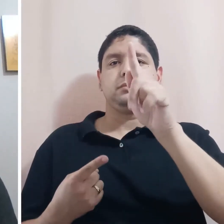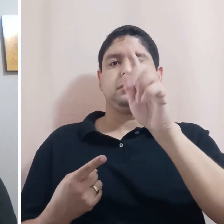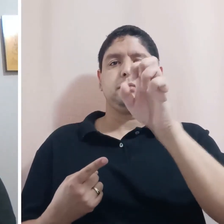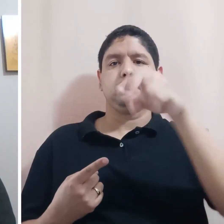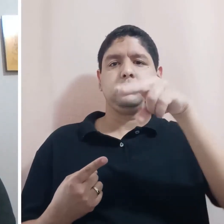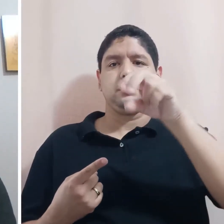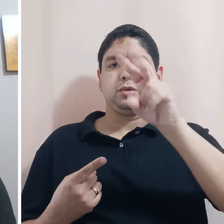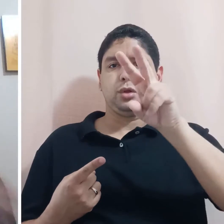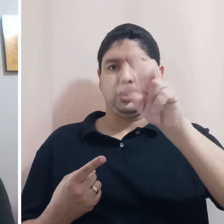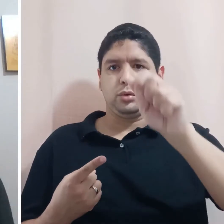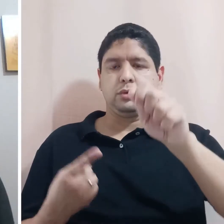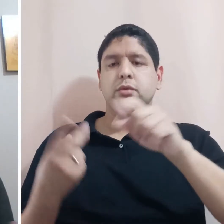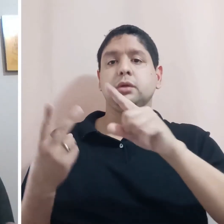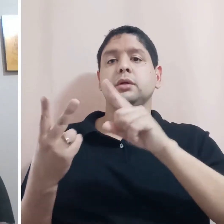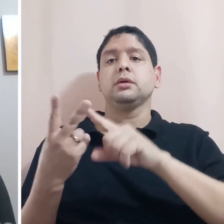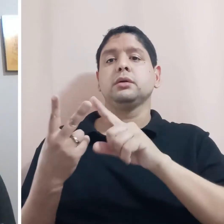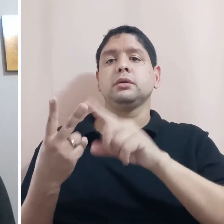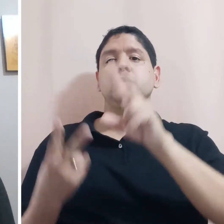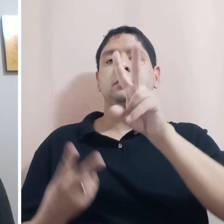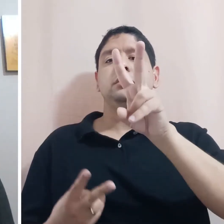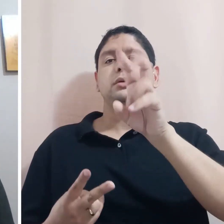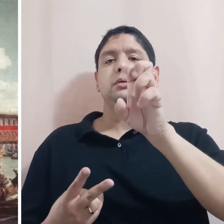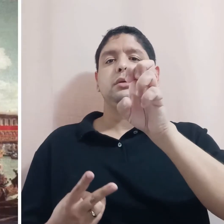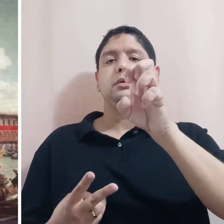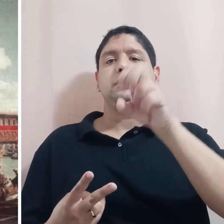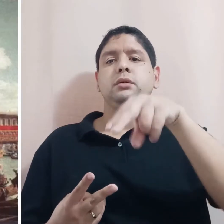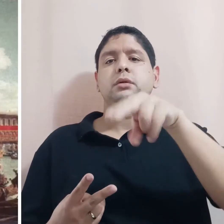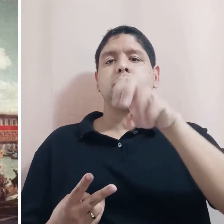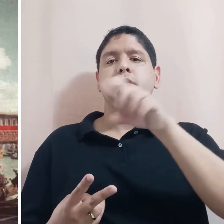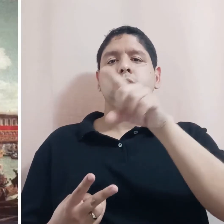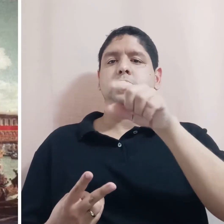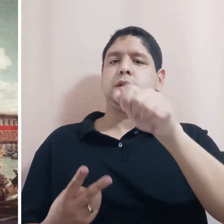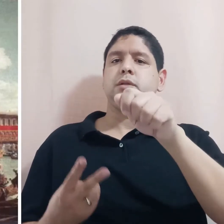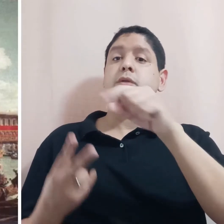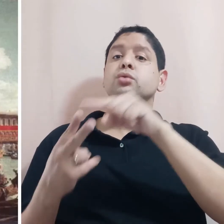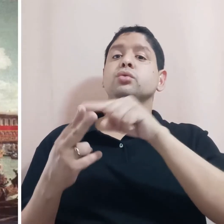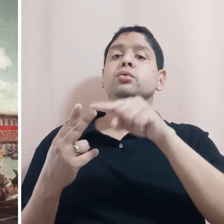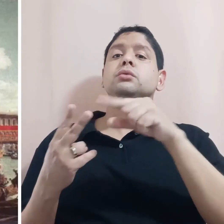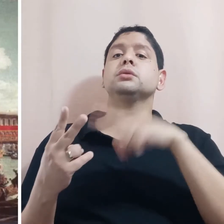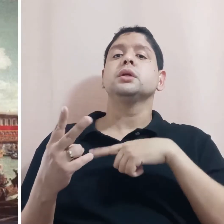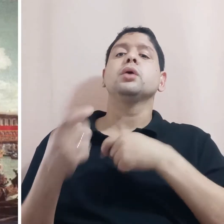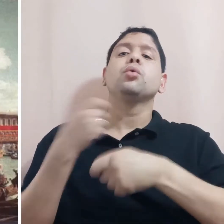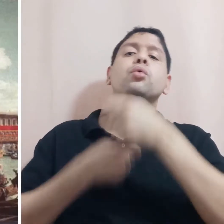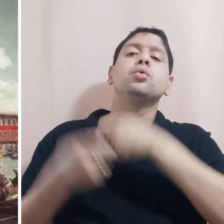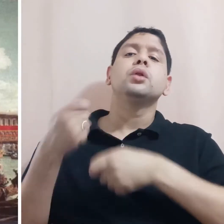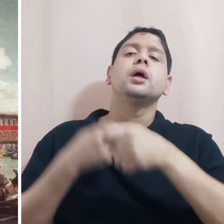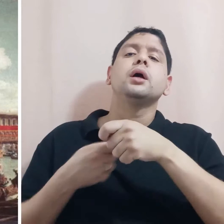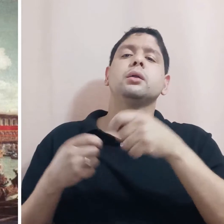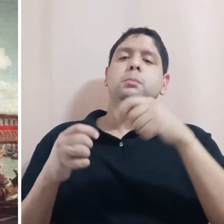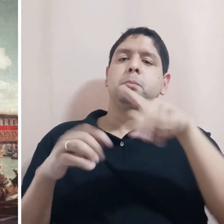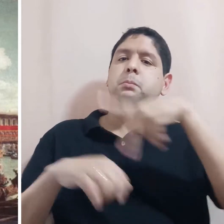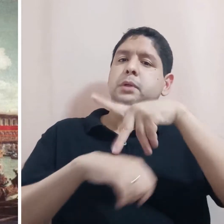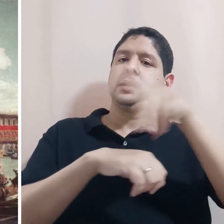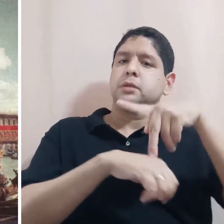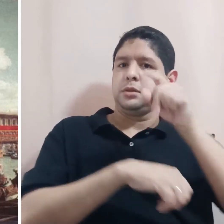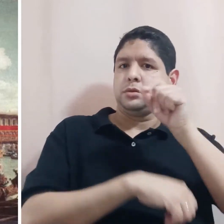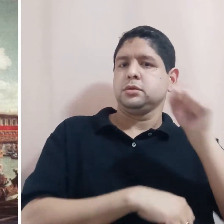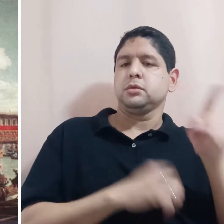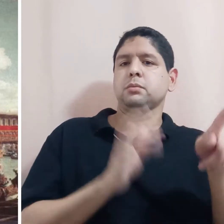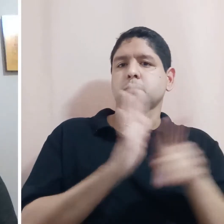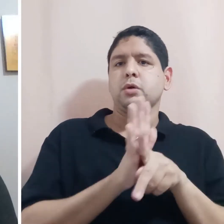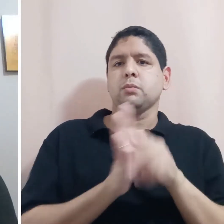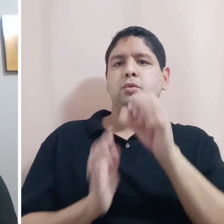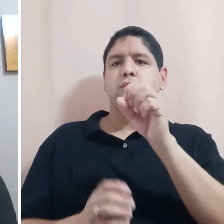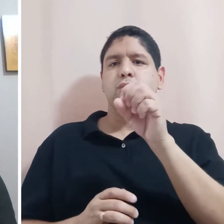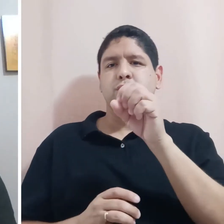italianas, principalmente da cidade de Gênova e da cidade de Veneza, né? Eles enriqueciam muito, por quê? Porque eles tinham contatos com